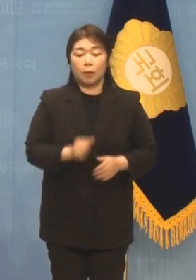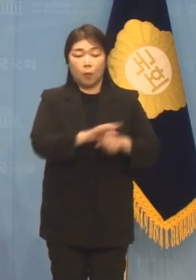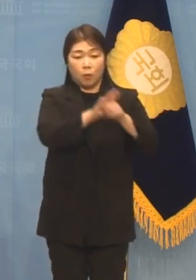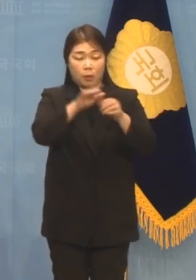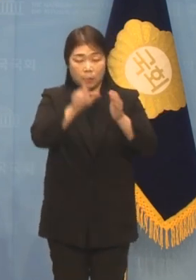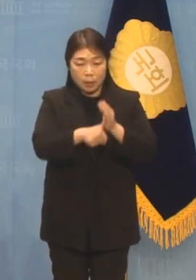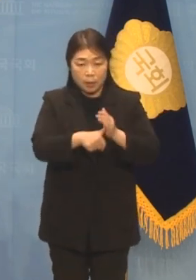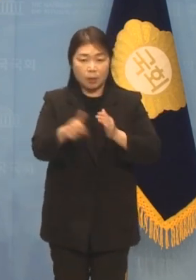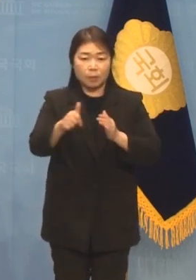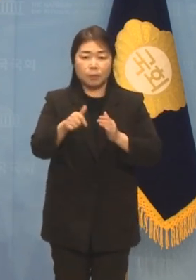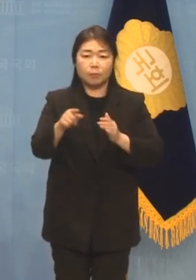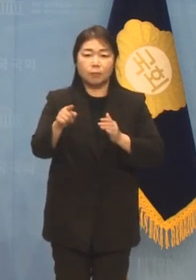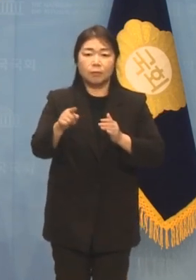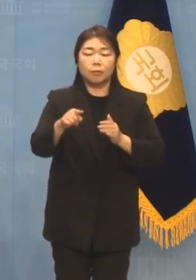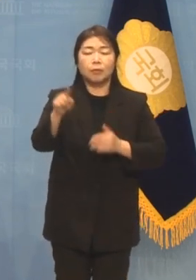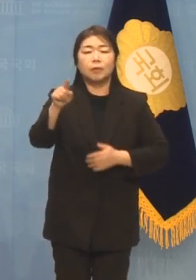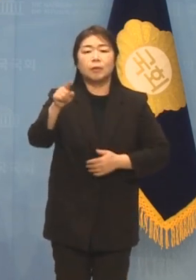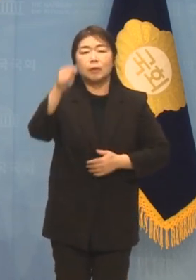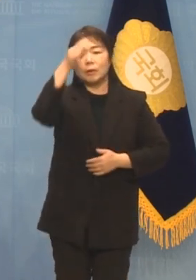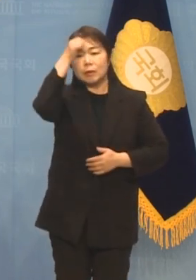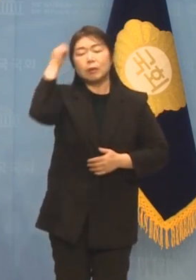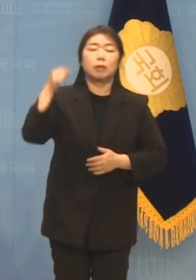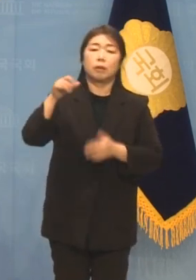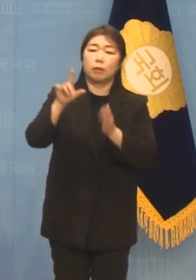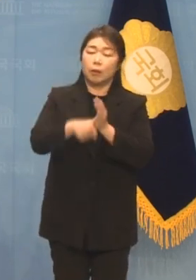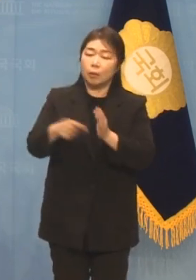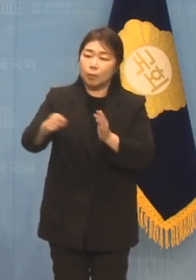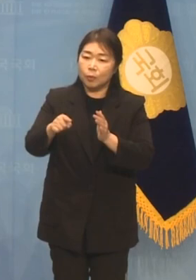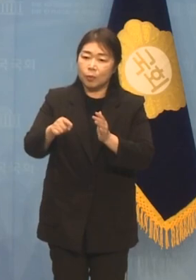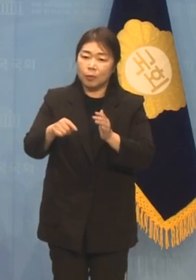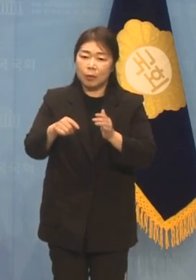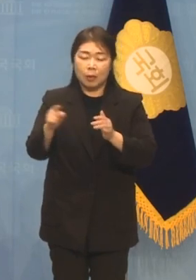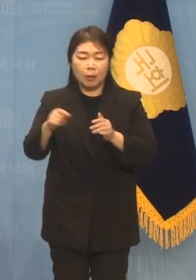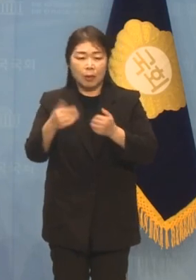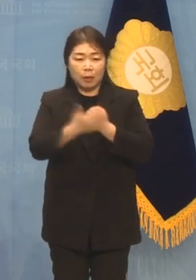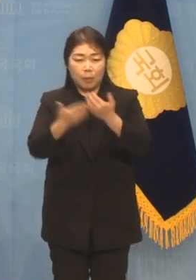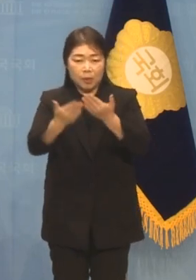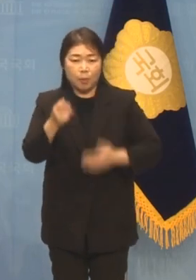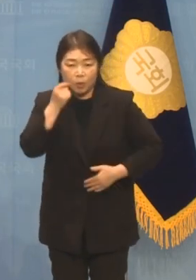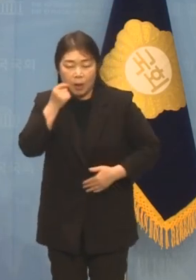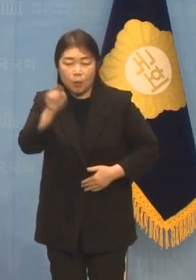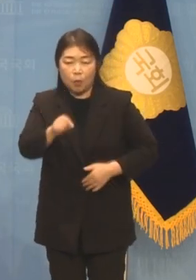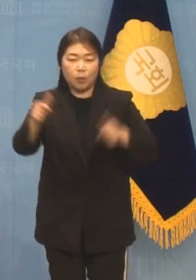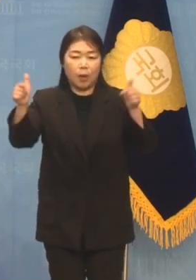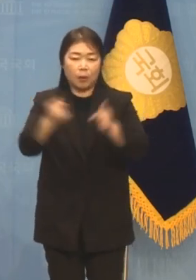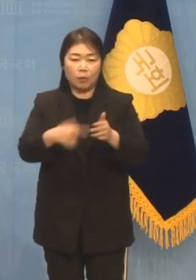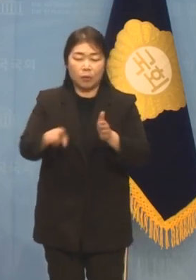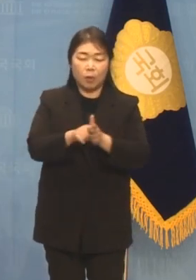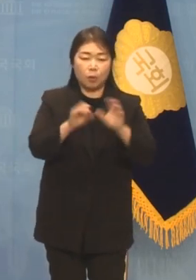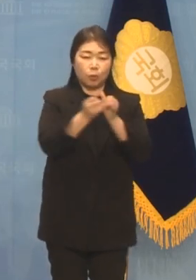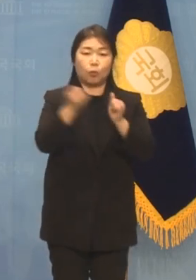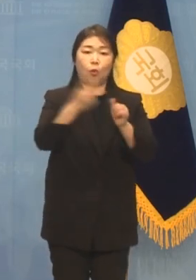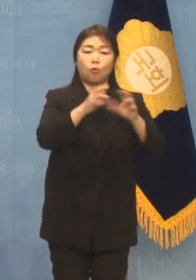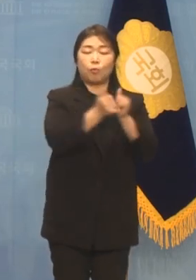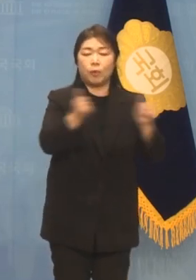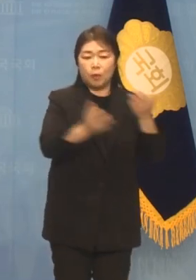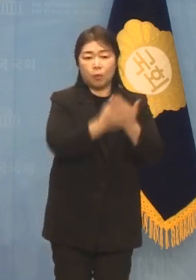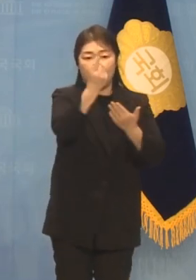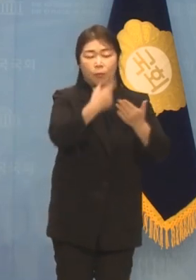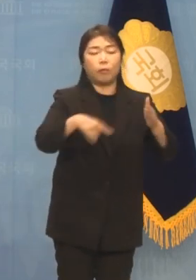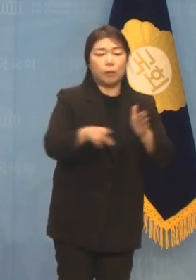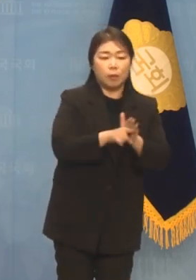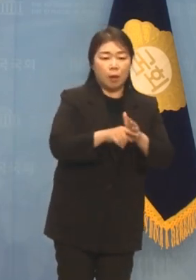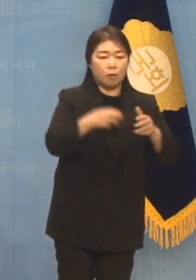드는 의미 없는 선별 대신 사각지대를 줄이고 국민통합의 힘으로 위기를 벗어날